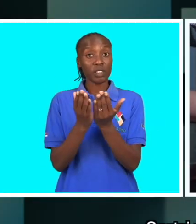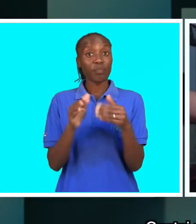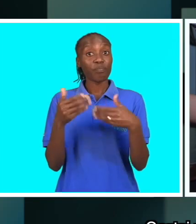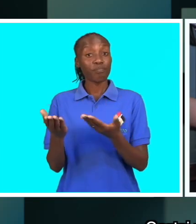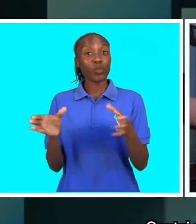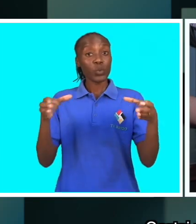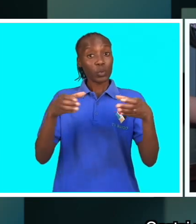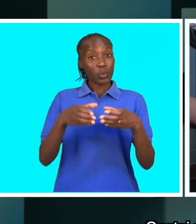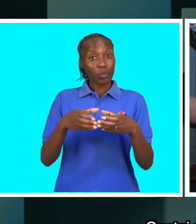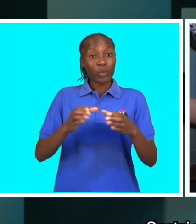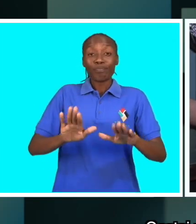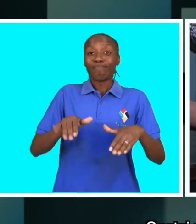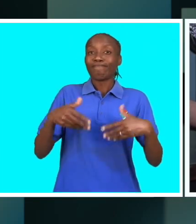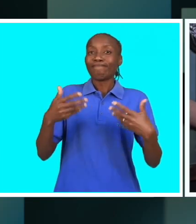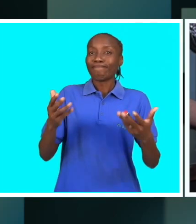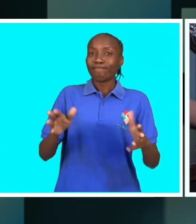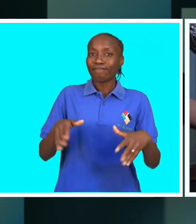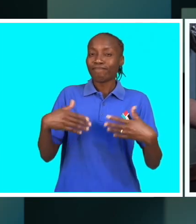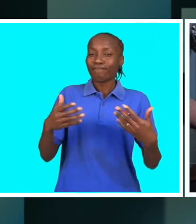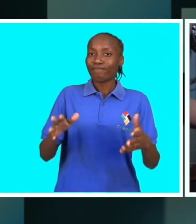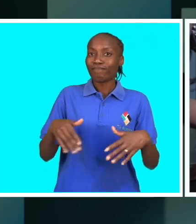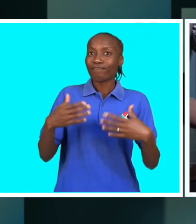muito da peça do teatro.